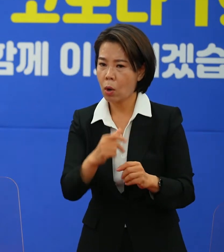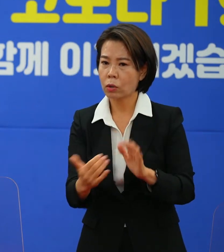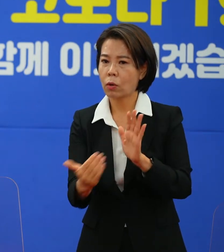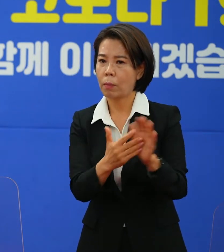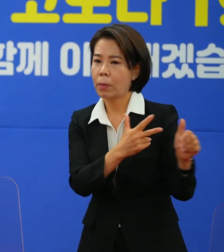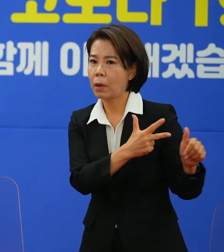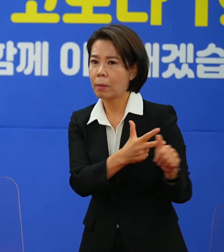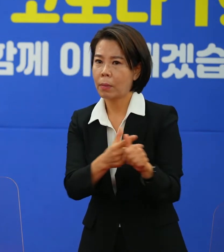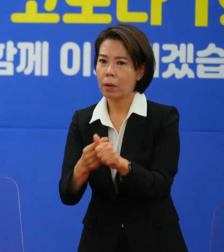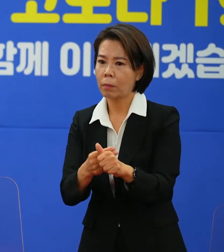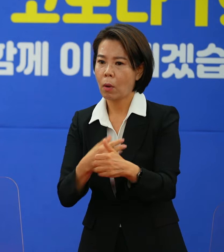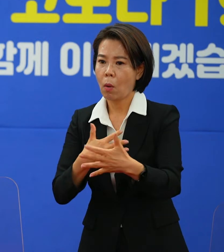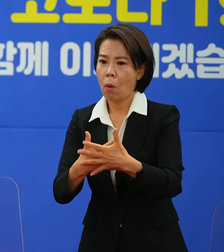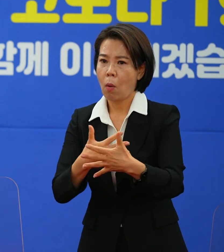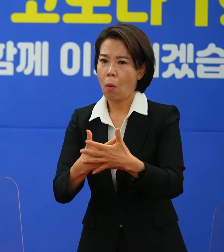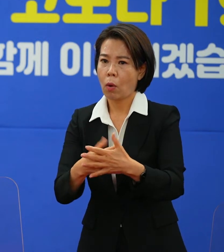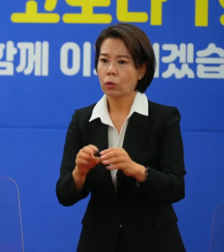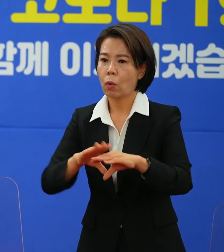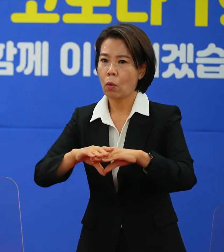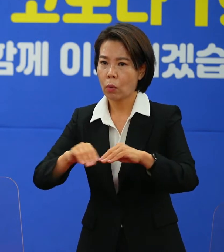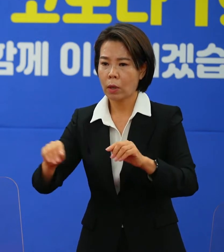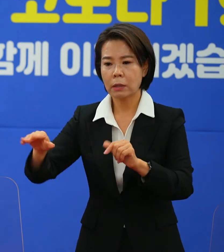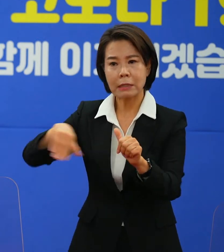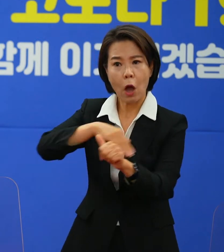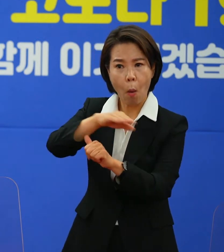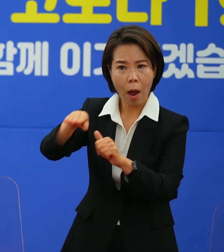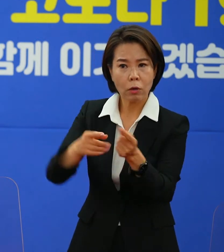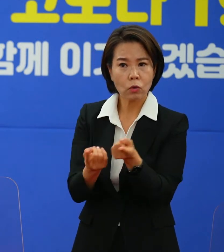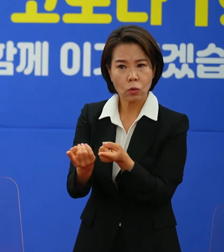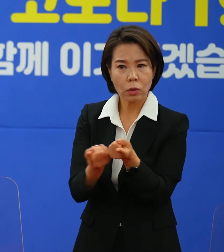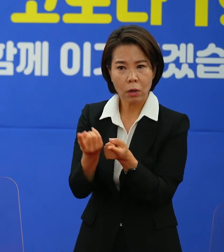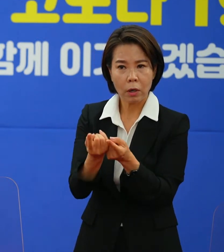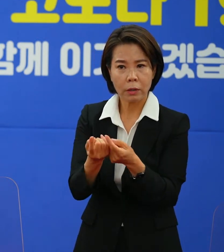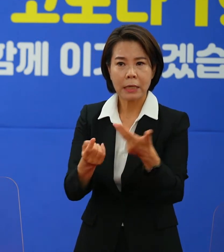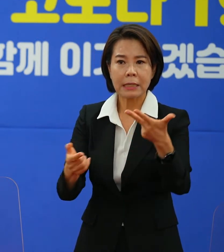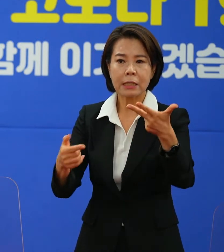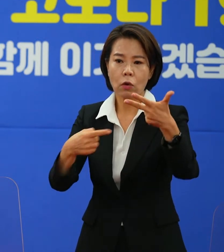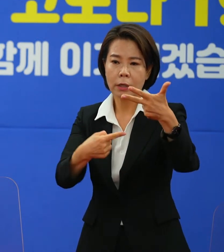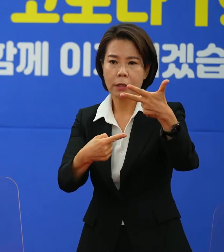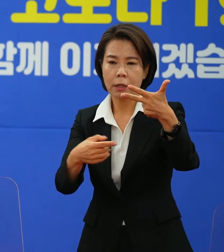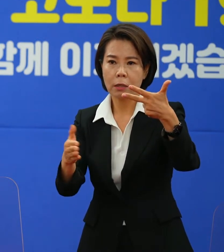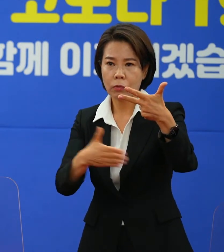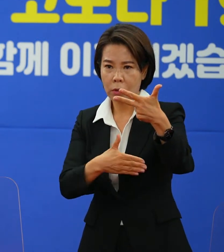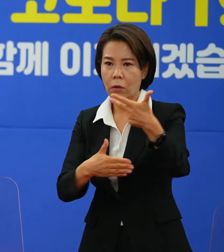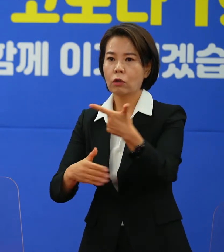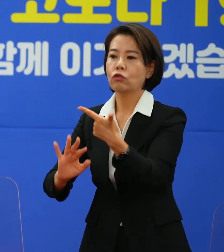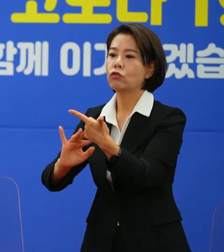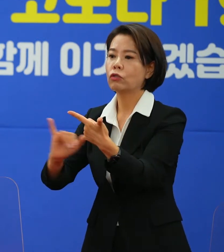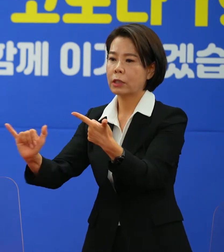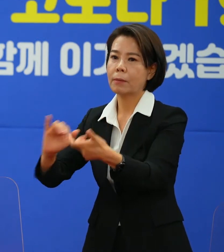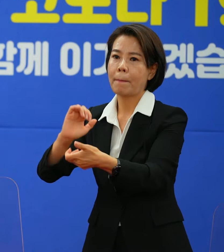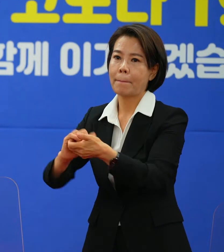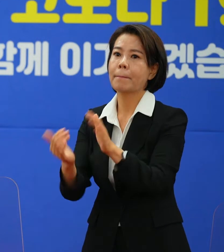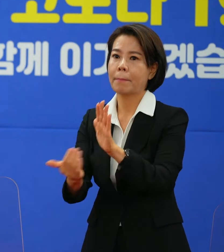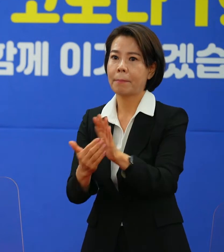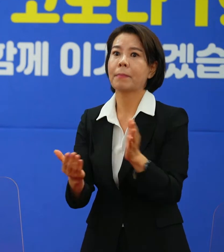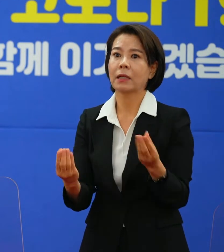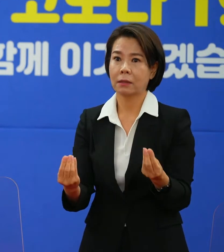인한 방역 긴장감 완화 상황 등을 고려해서 이달 1일부터 6인으로 제한해온 바